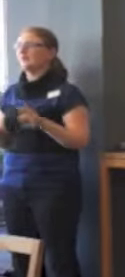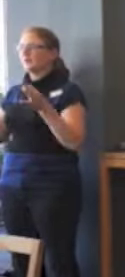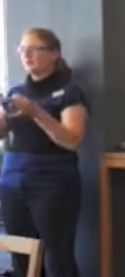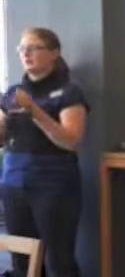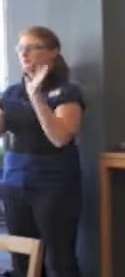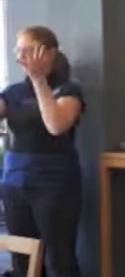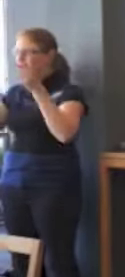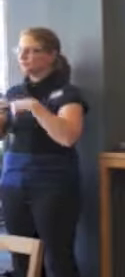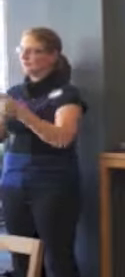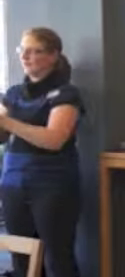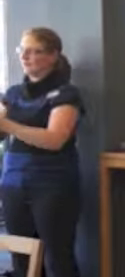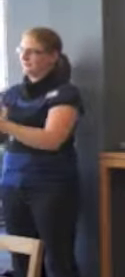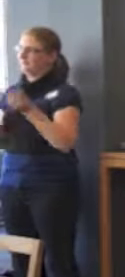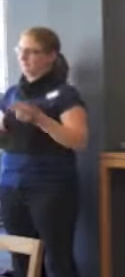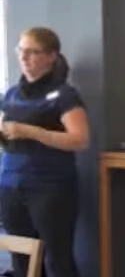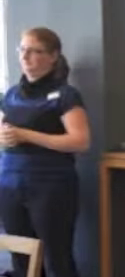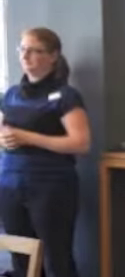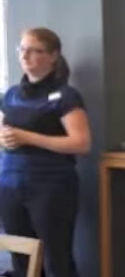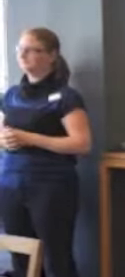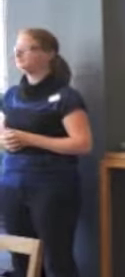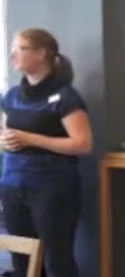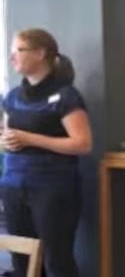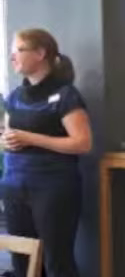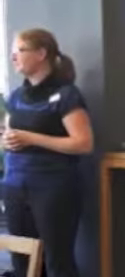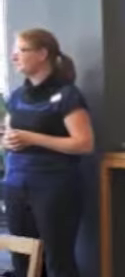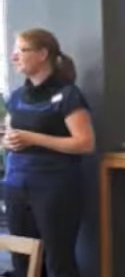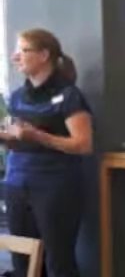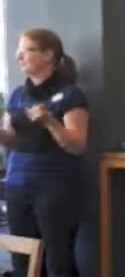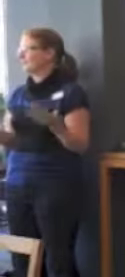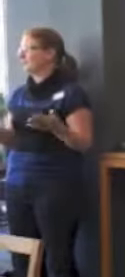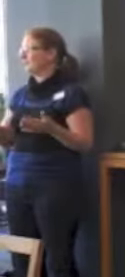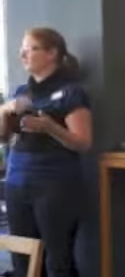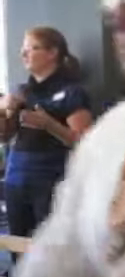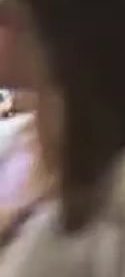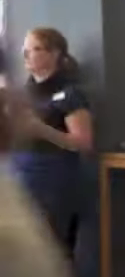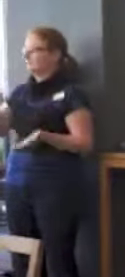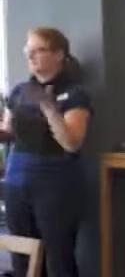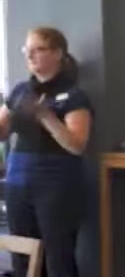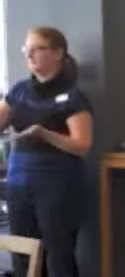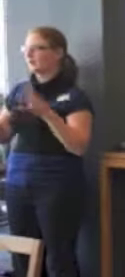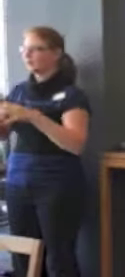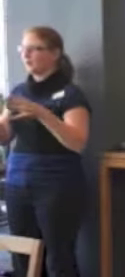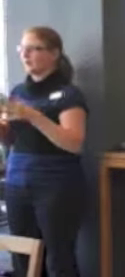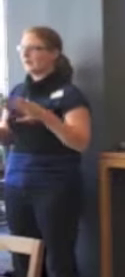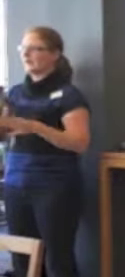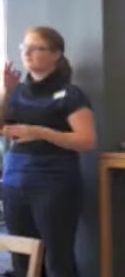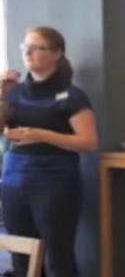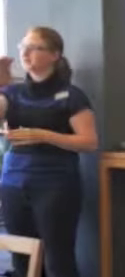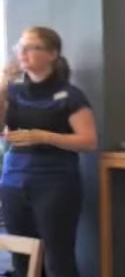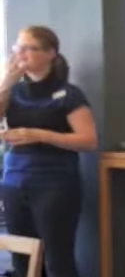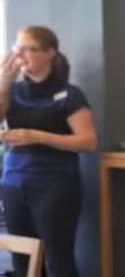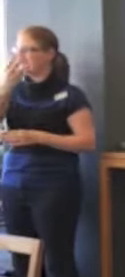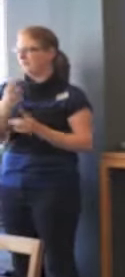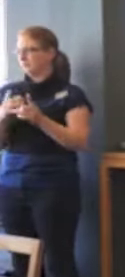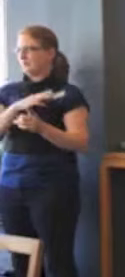jobb och kan gå vidare. Så det här, idag om vi jämför med någonting och ska ha en storlek, så är fas 3 omfattade